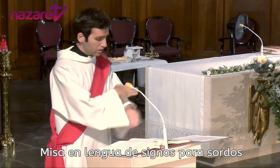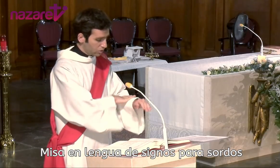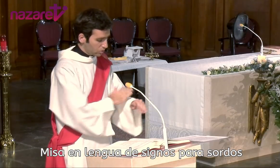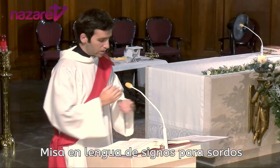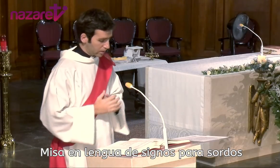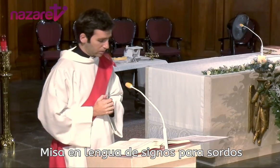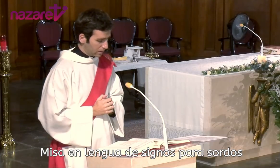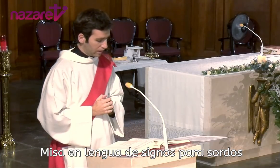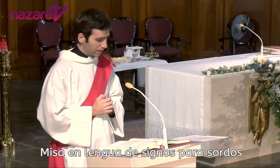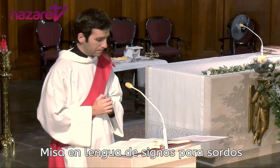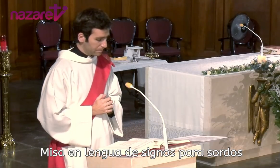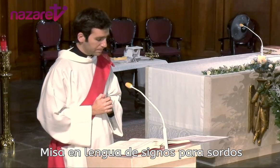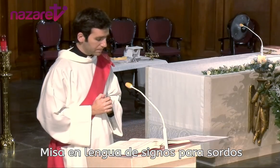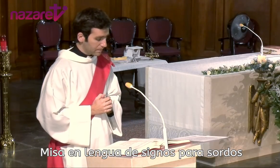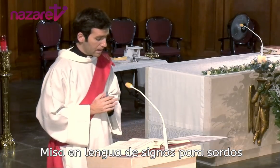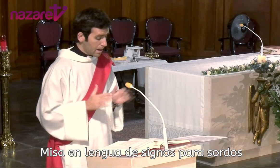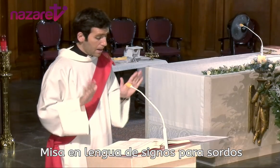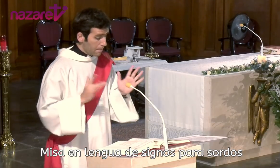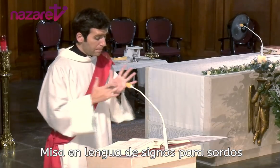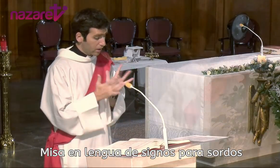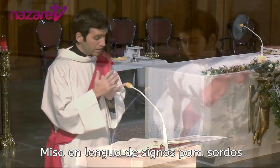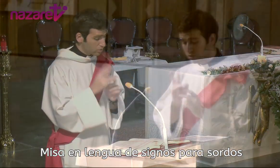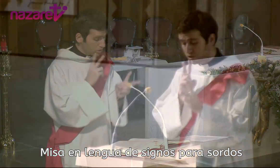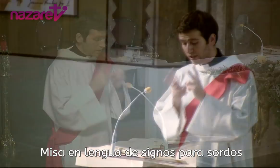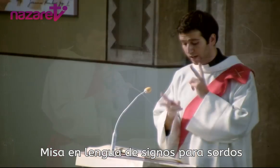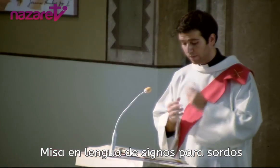otro a tu izquierda. Pero Jesús replicó: